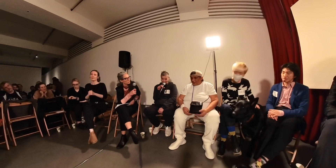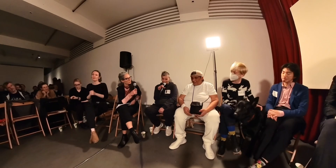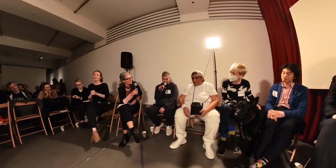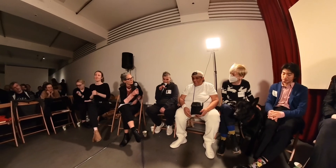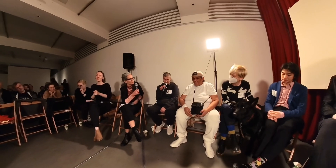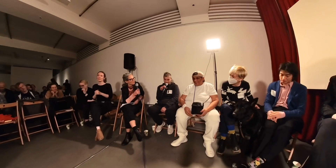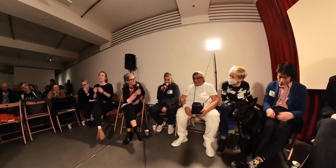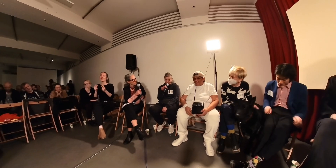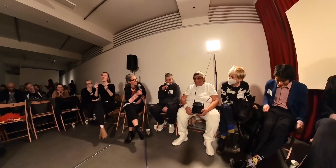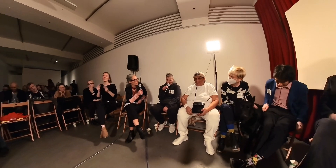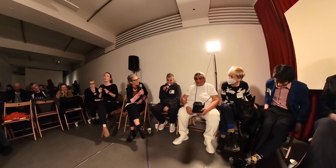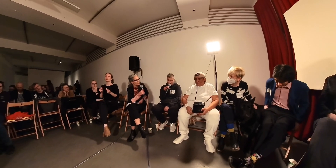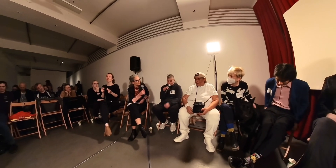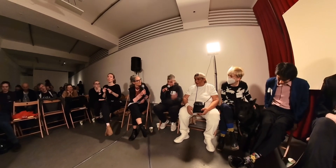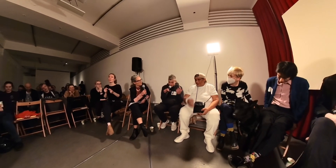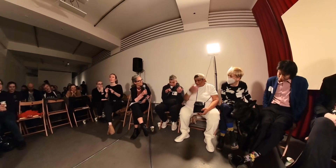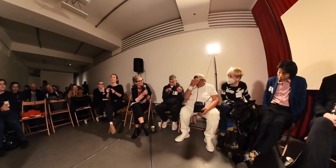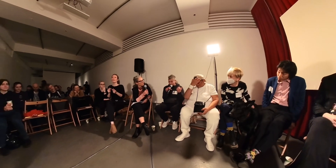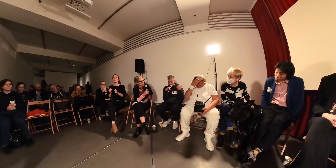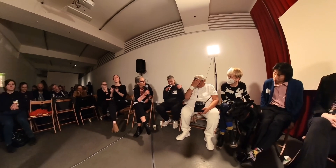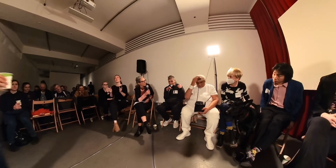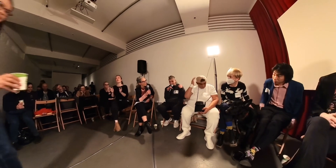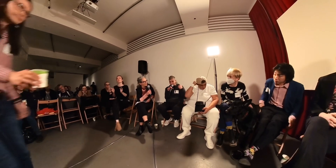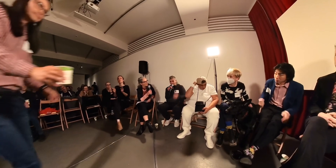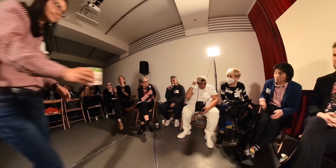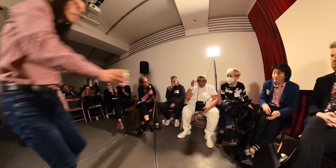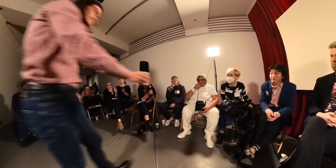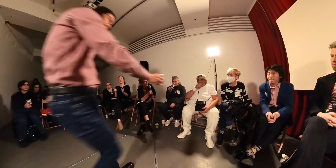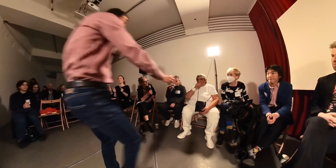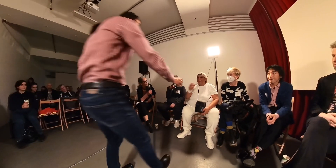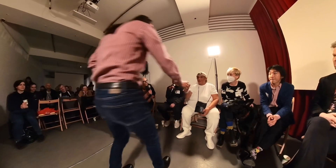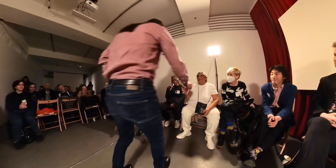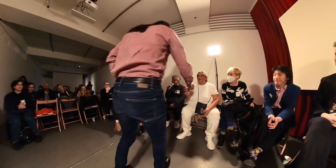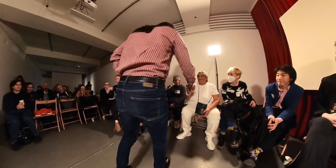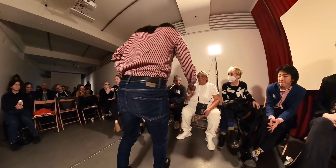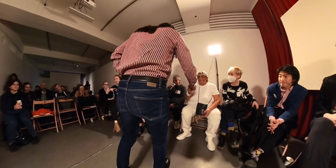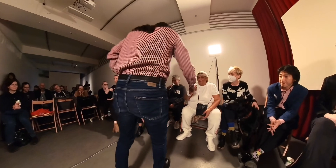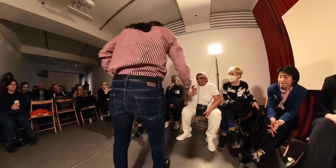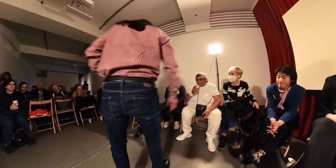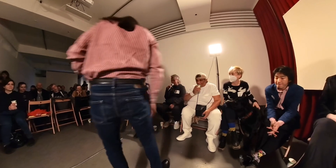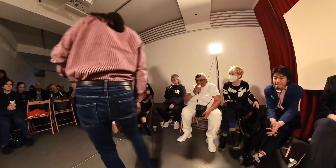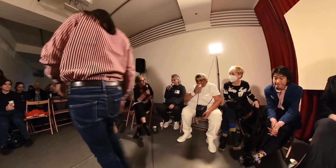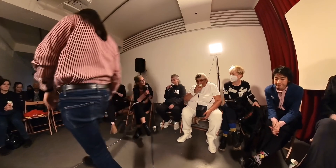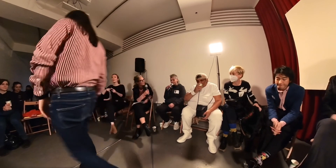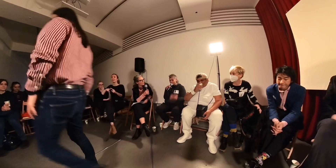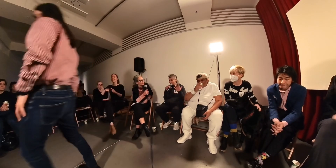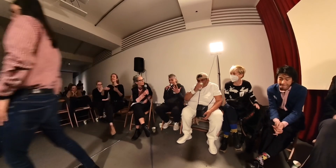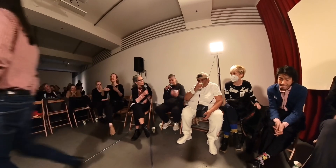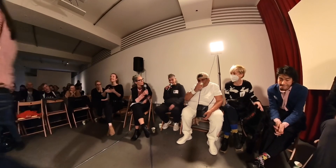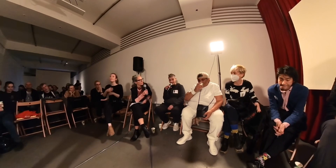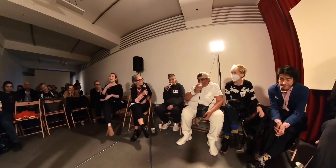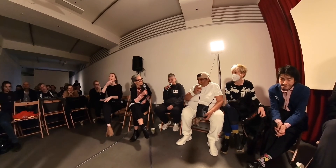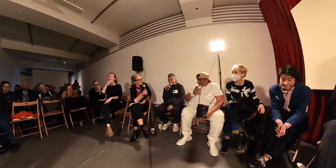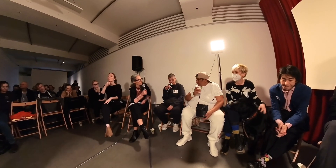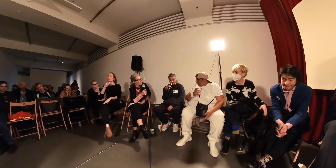Jak jakoby my všichni se shodneme na tom, že my jsme kompletní, když jsme všichni, tak jsme jakoby